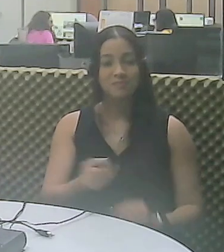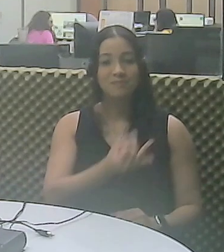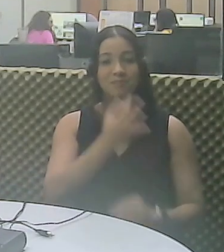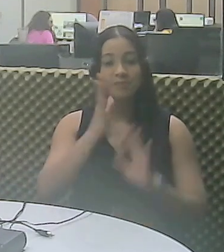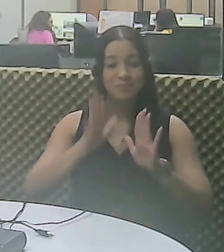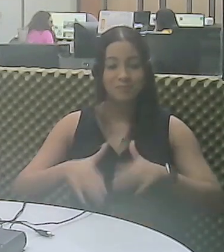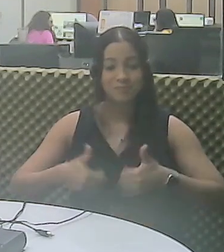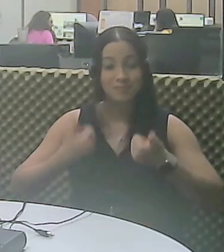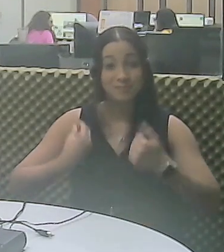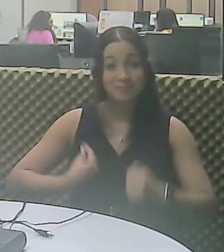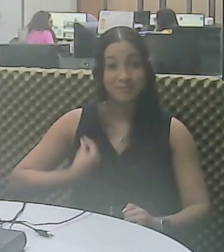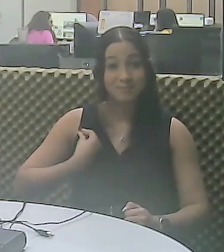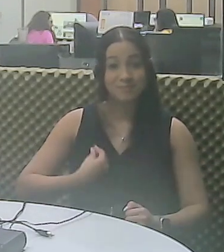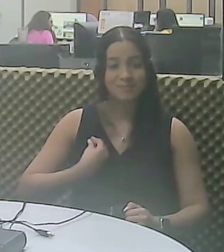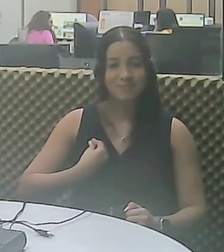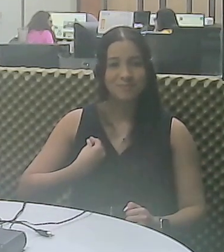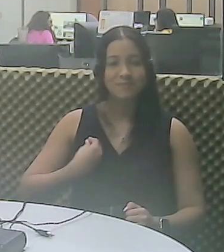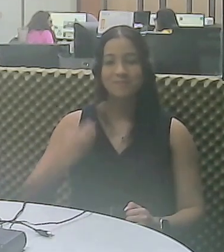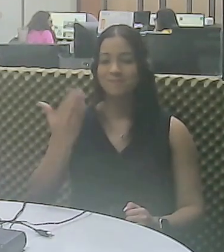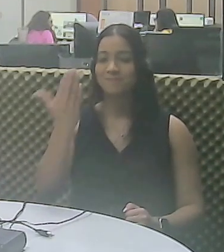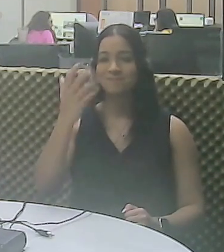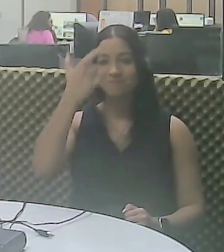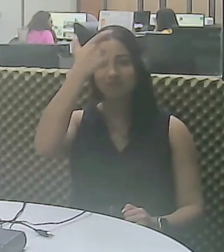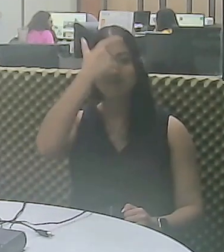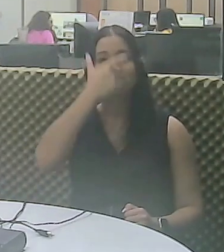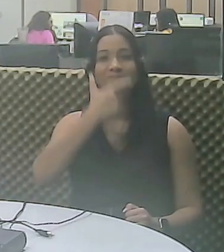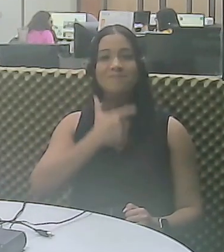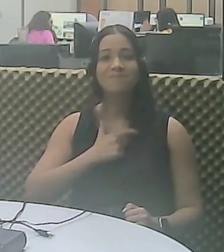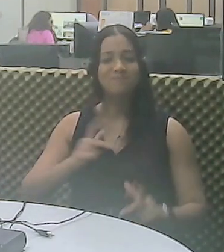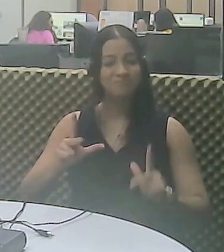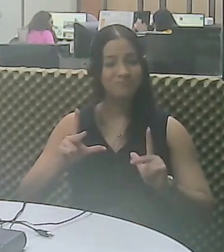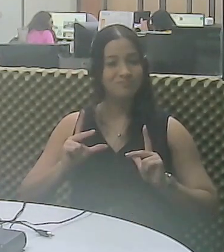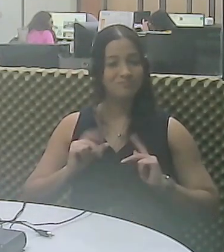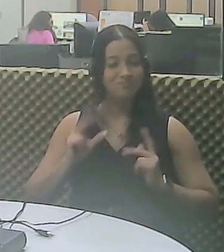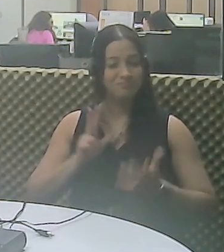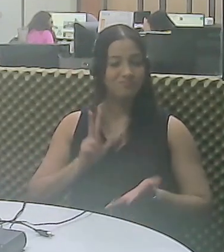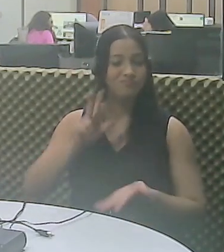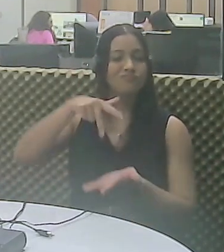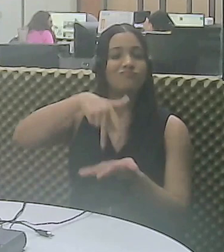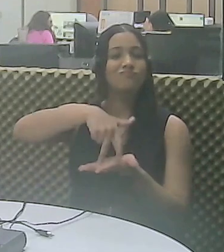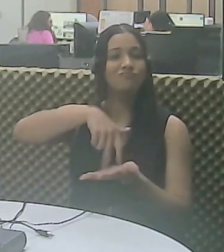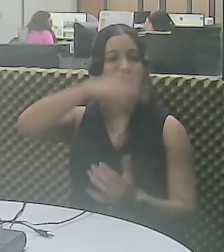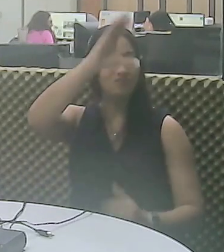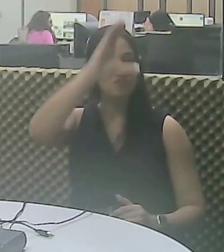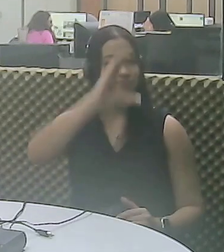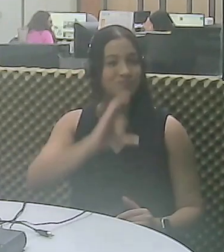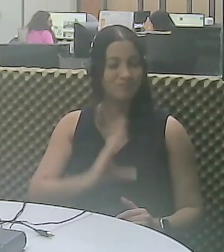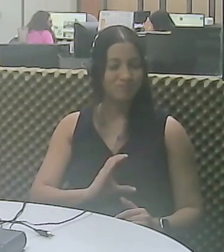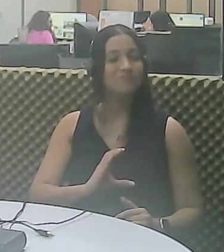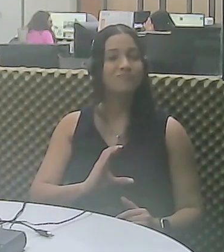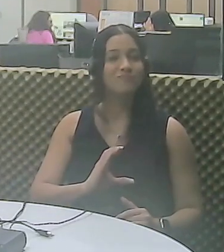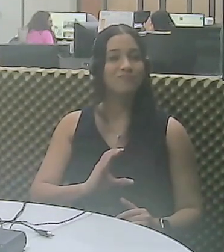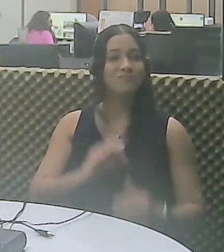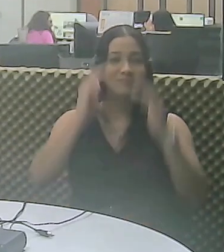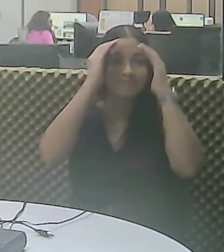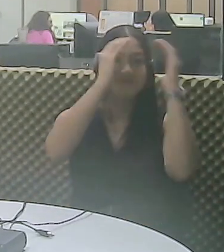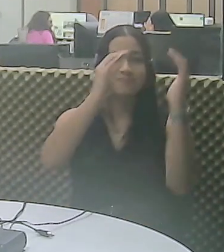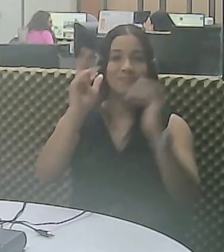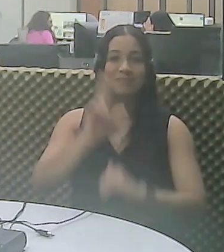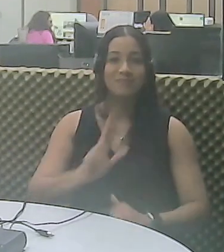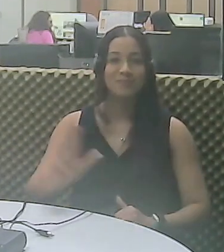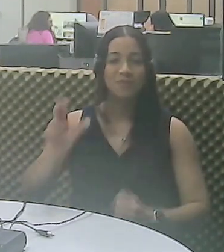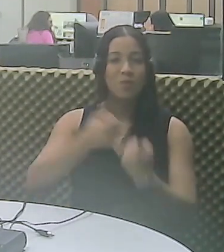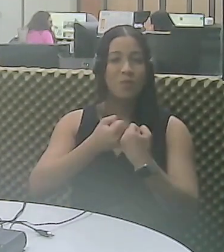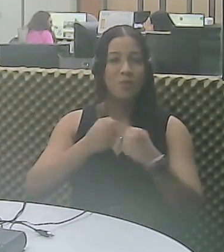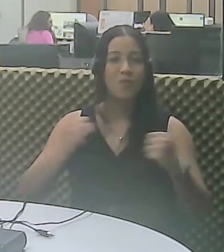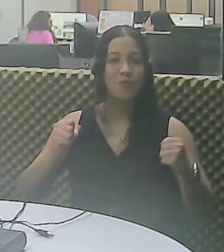que melhoram sua vida. E ele pode olhar no espelho e ver o que nunca viu, ele mesmo, como um cidadão do mundo que merece e é respeitado.